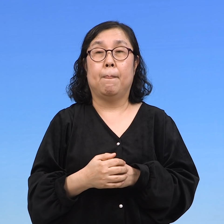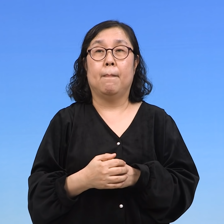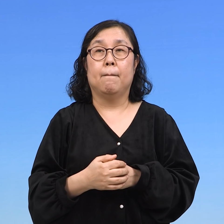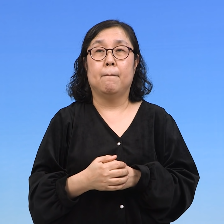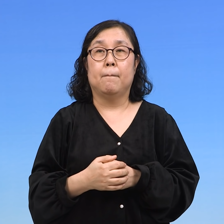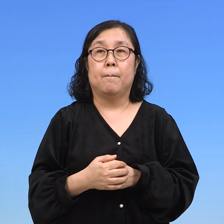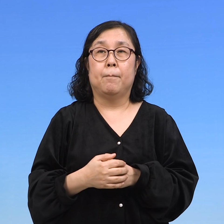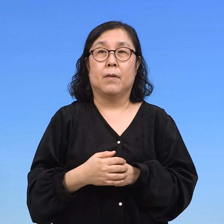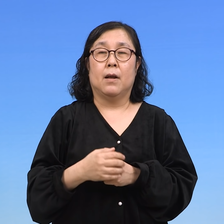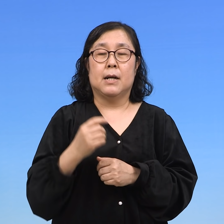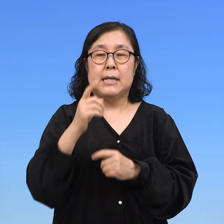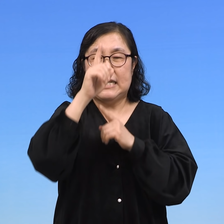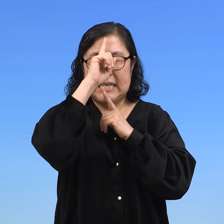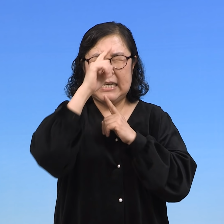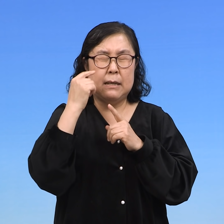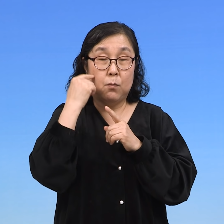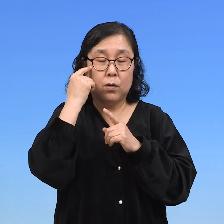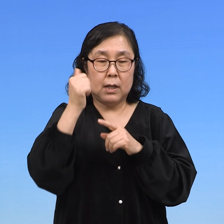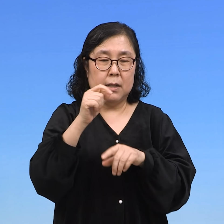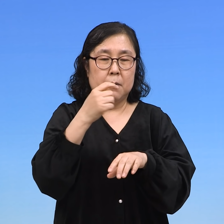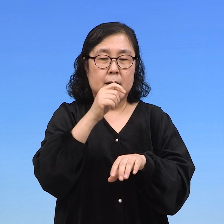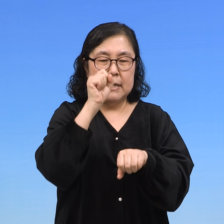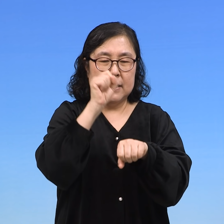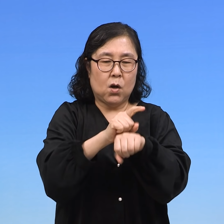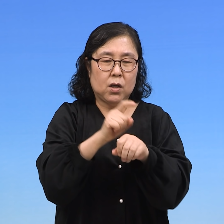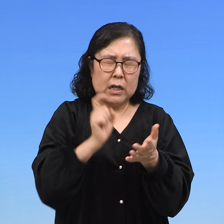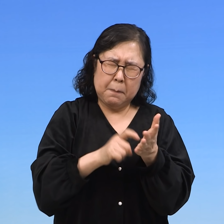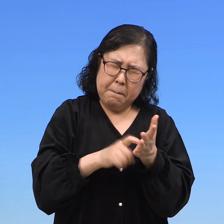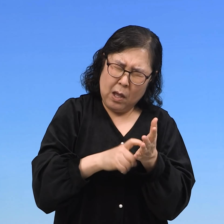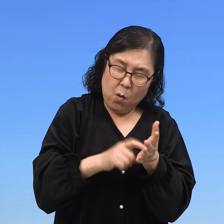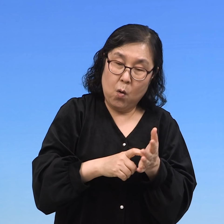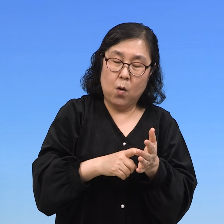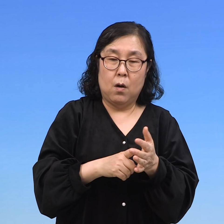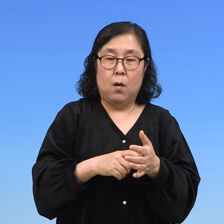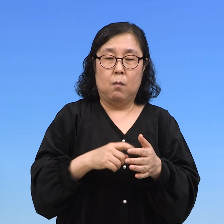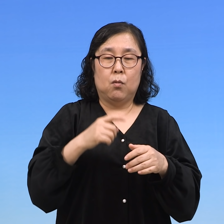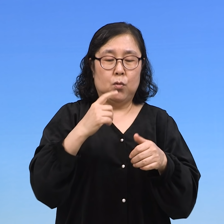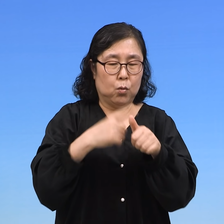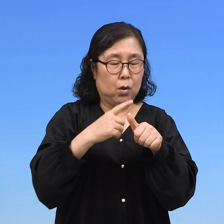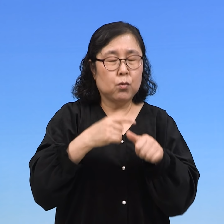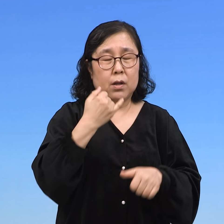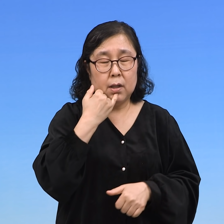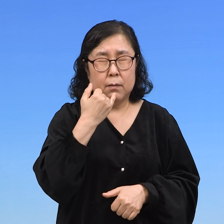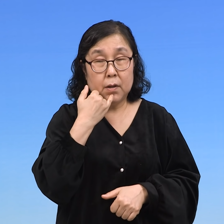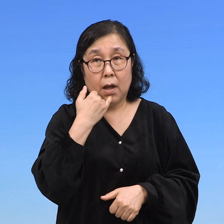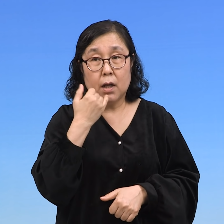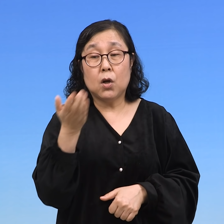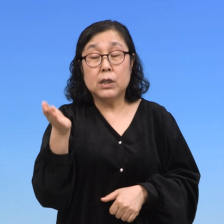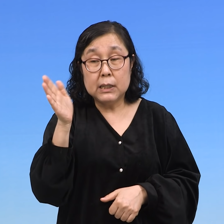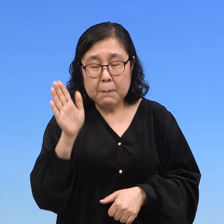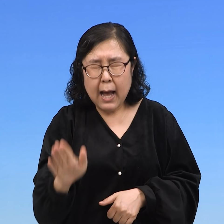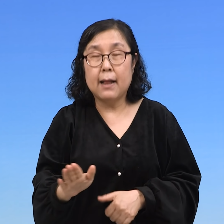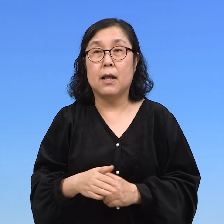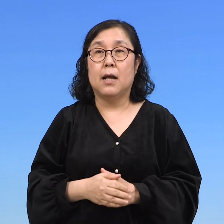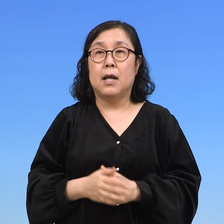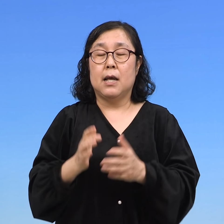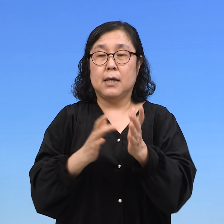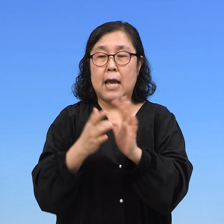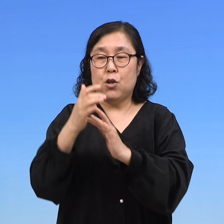성격이 좀 더러워 그거 아 그 성질 진짜 급해요 마음대로 욕하세요 괜찮아요 그러나 여러분